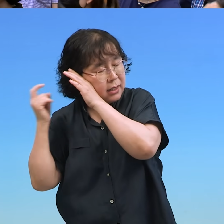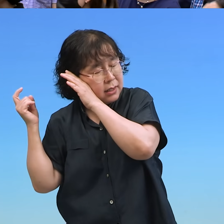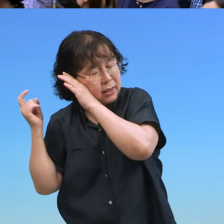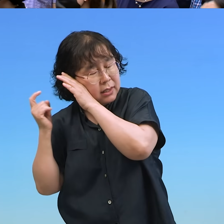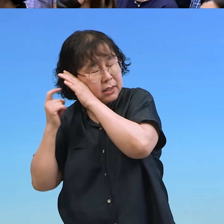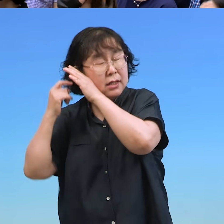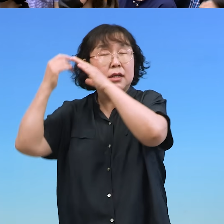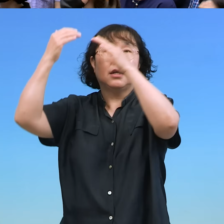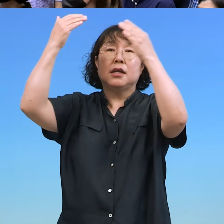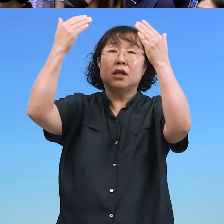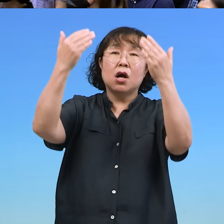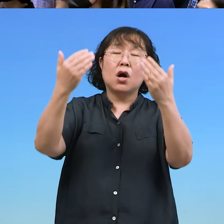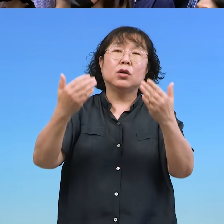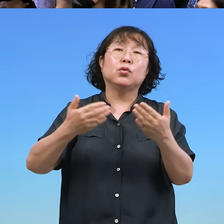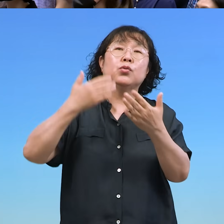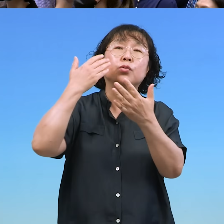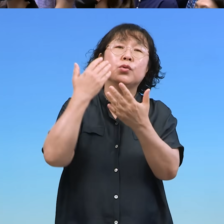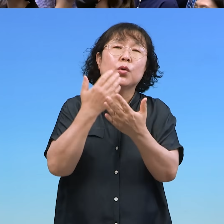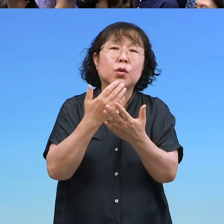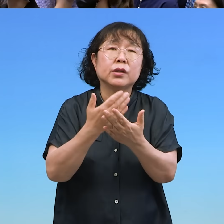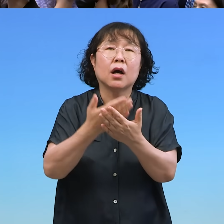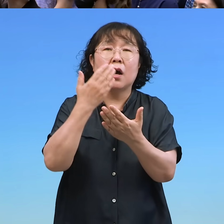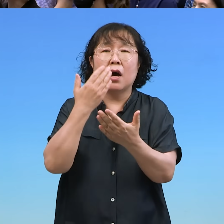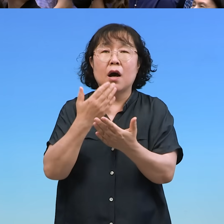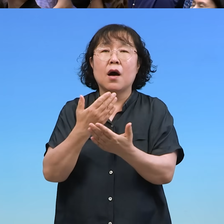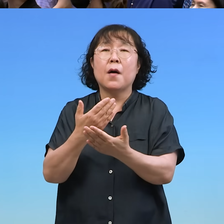항상 들려주소서.